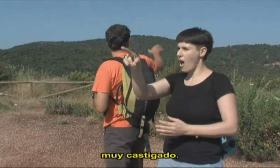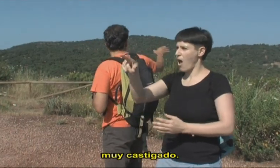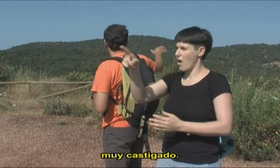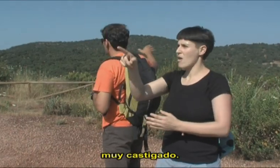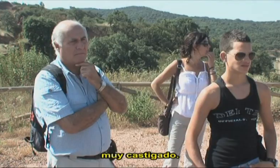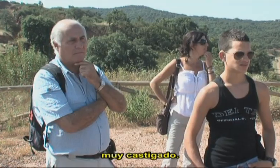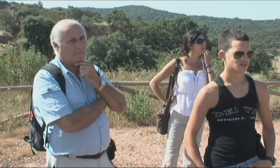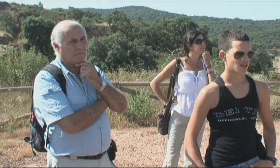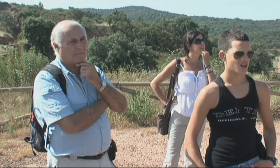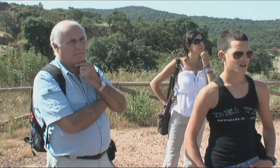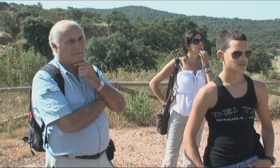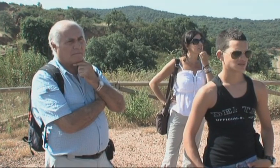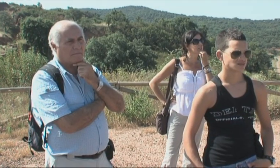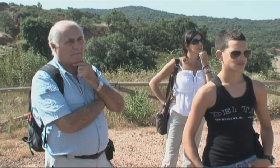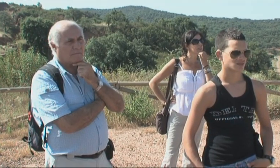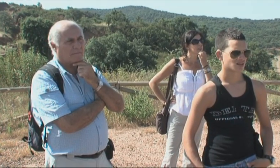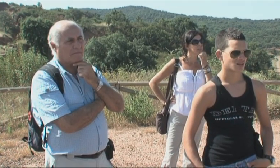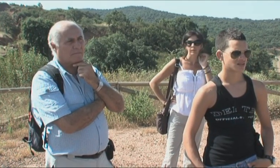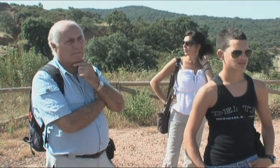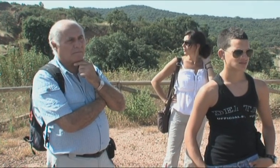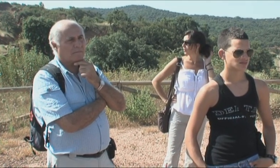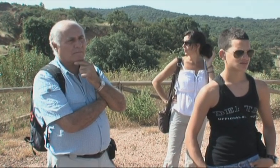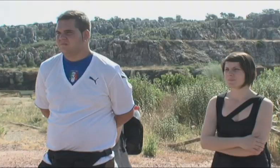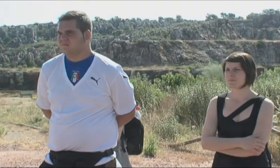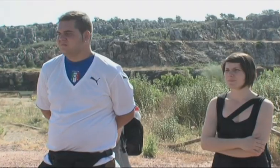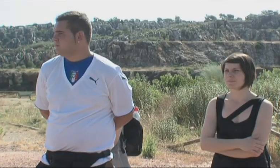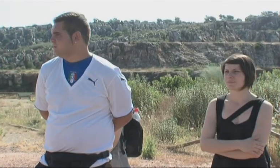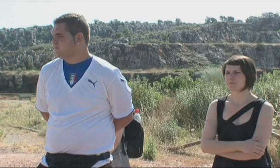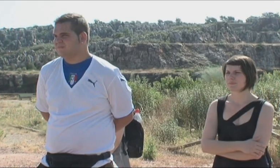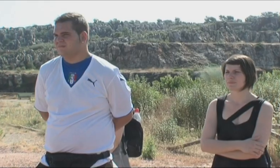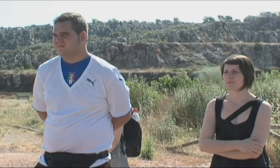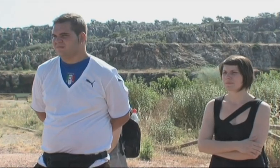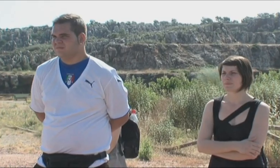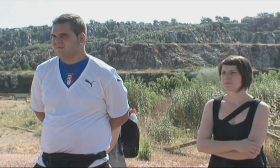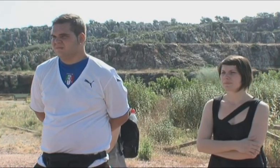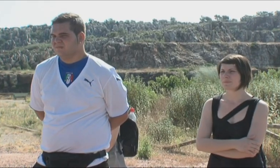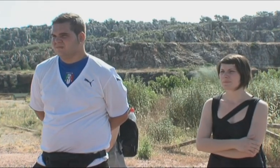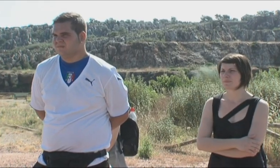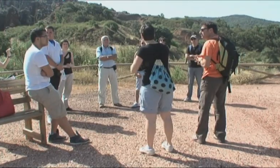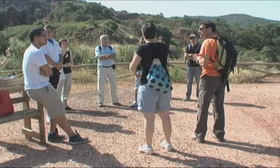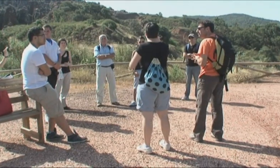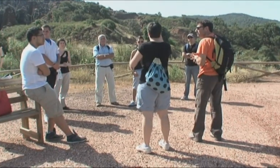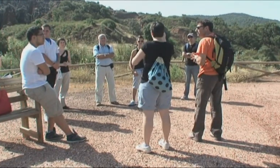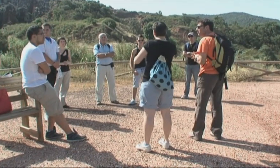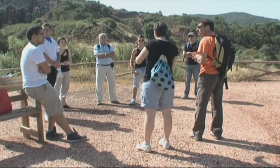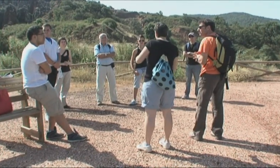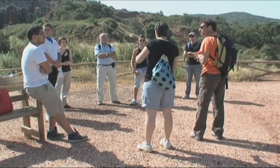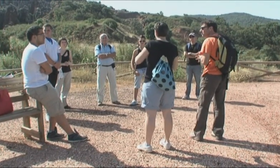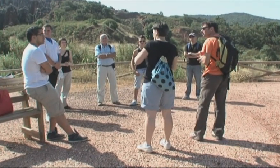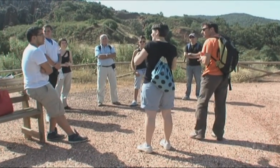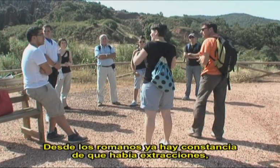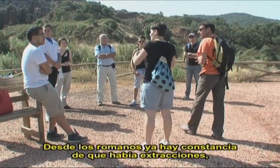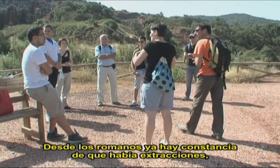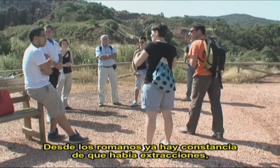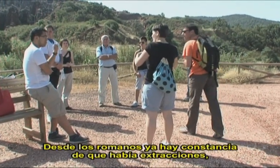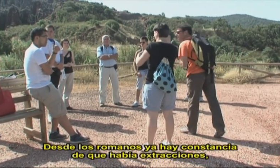Si nos fijamos ahí enfrente, cualquiera de esos montes, de esas montañas, están en su estado natural. Desde